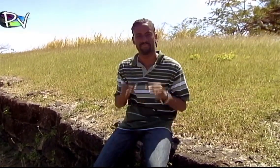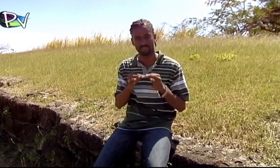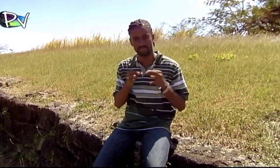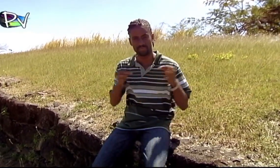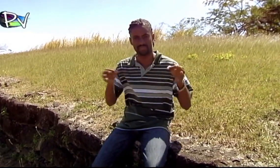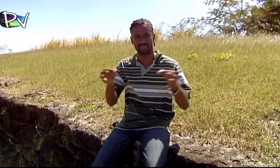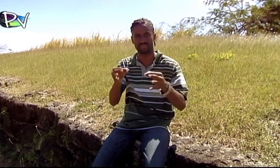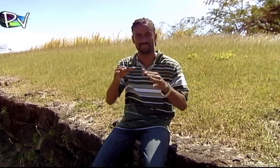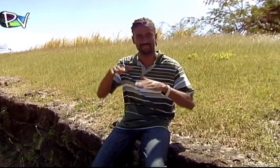Piscine.